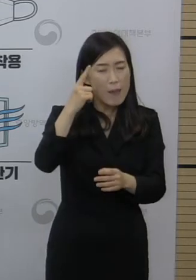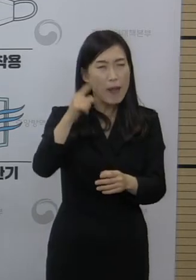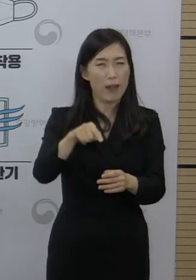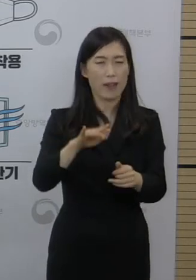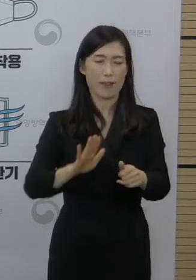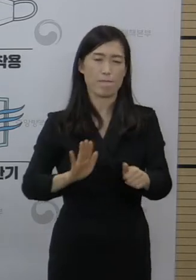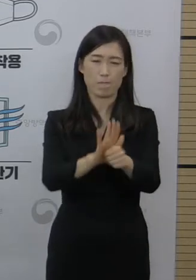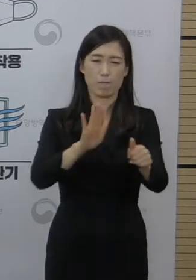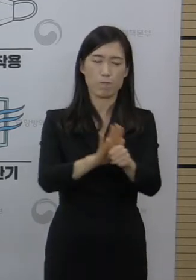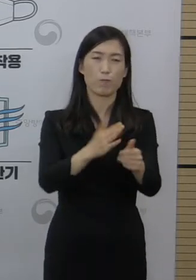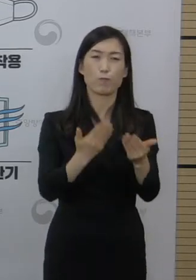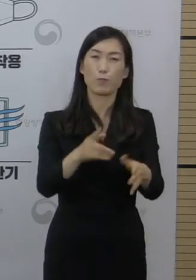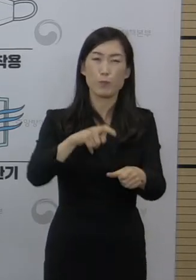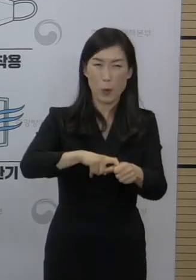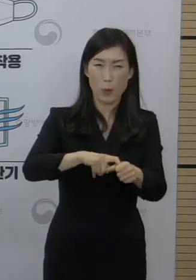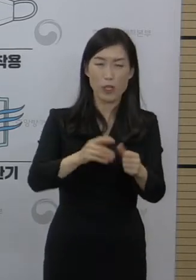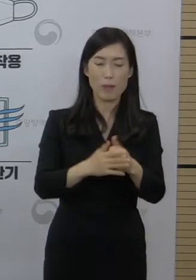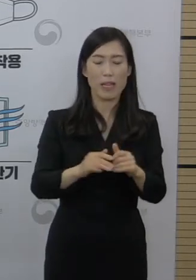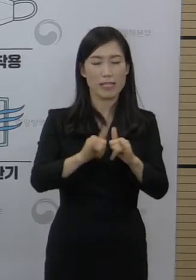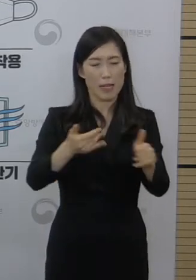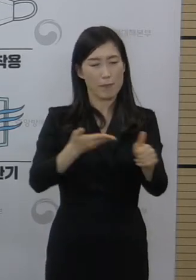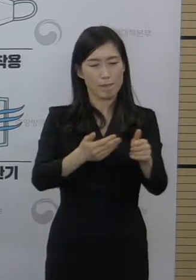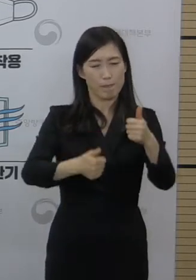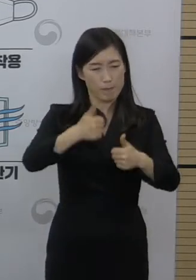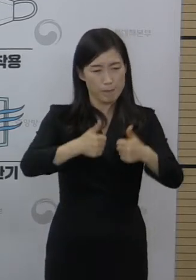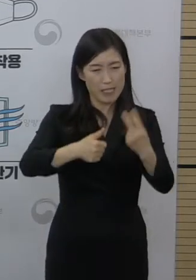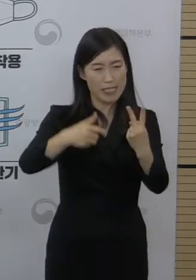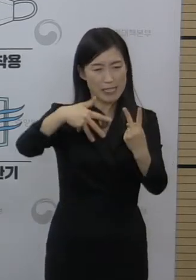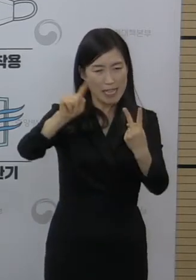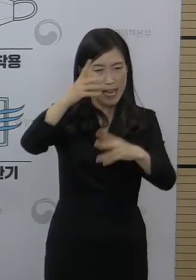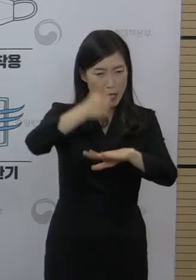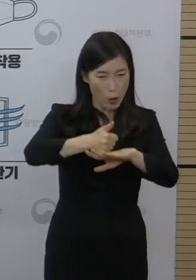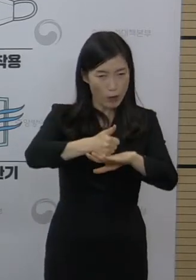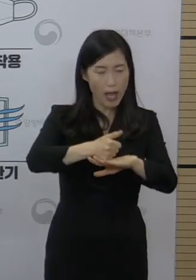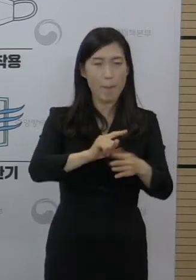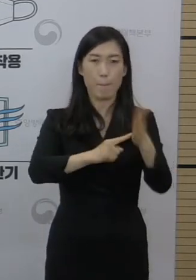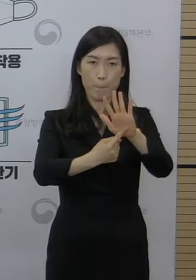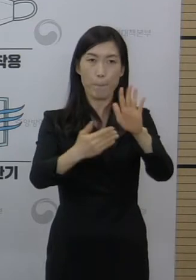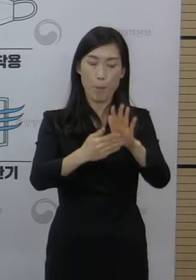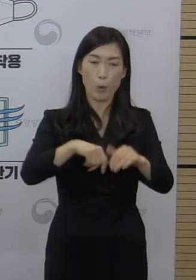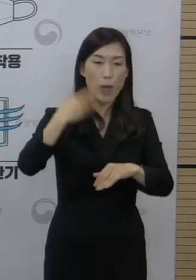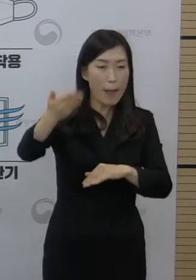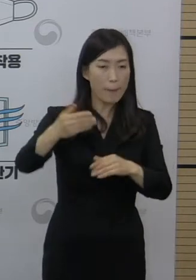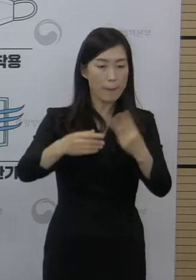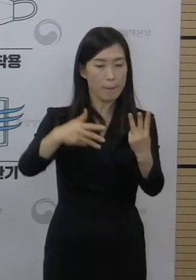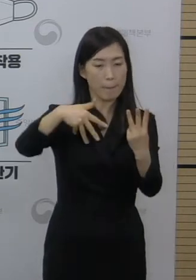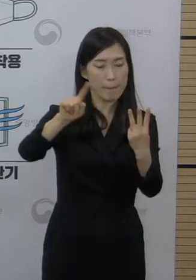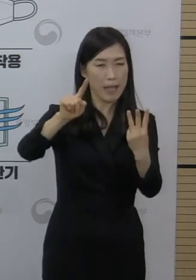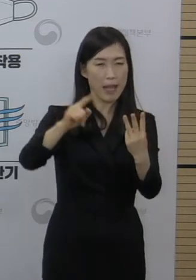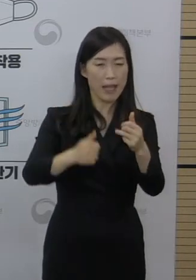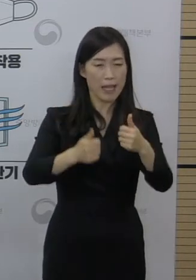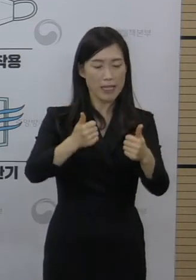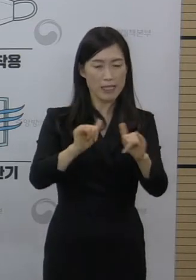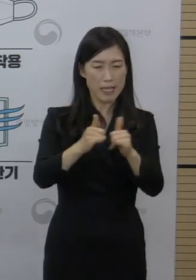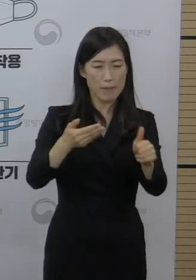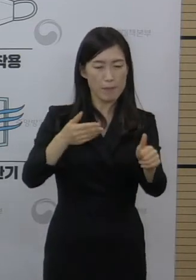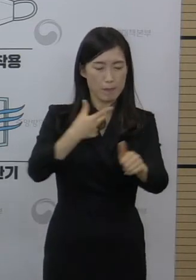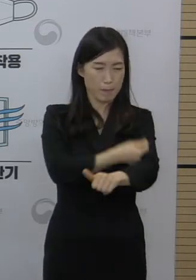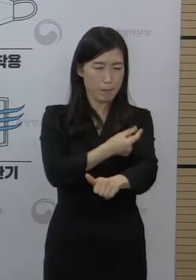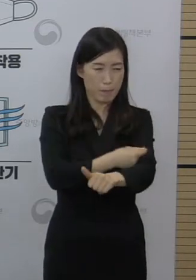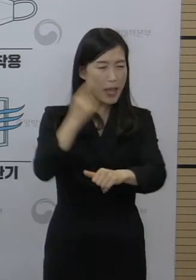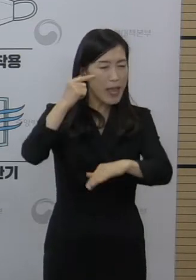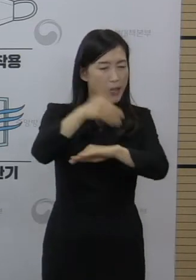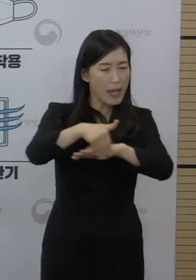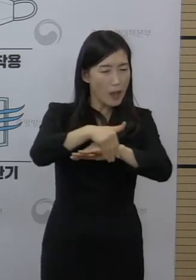대한 지원 차원으로 임상 2상 중간 결과와 3 상에 임상시험 계획 승인 이라는 섬 구매 전제